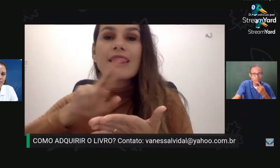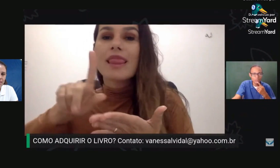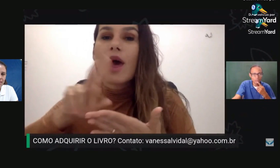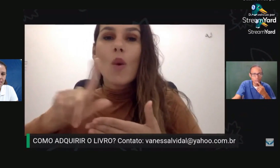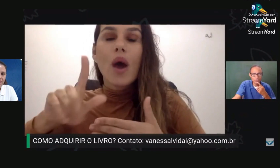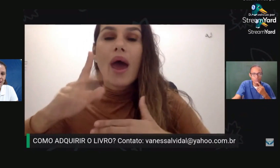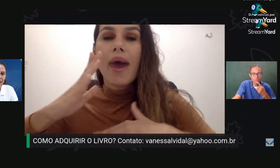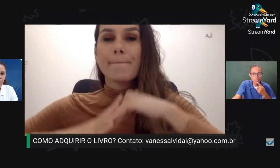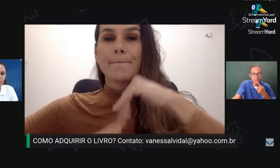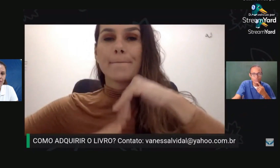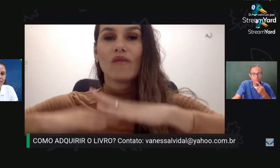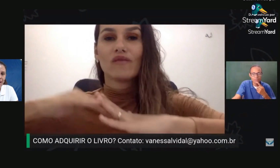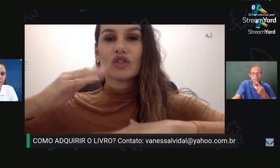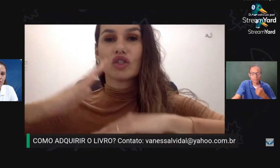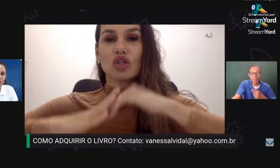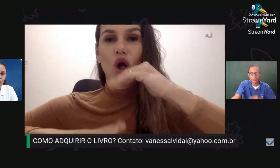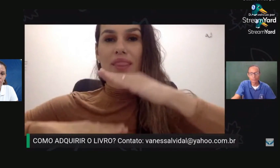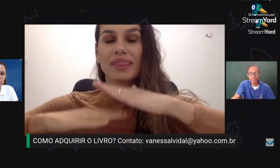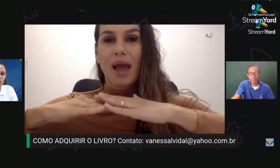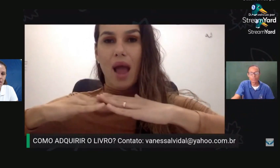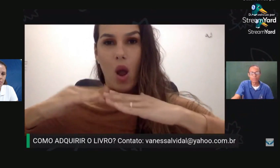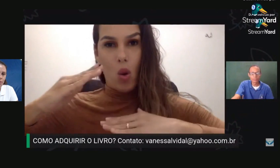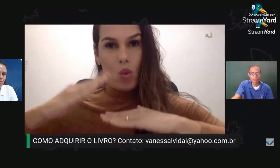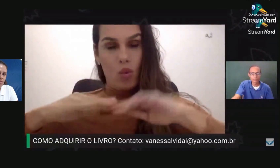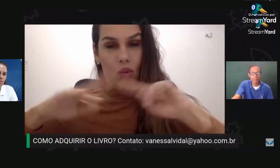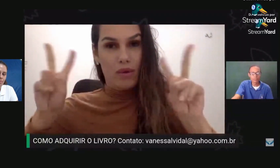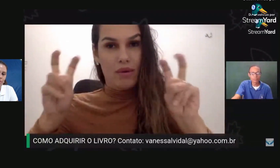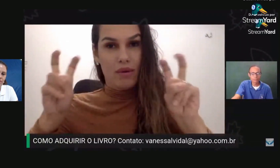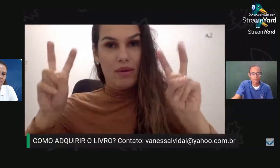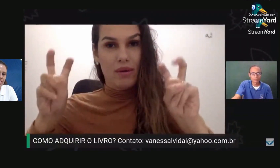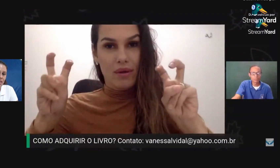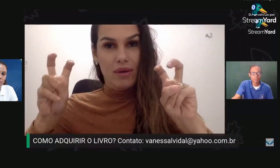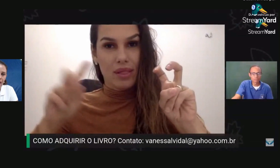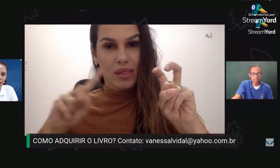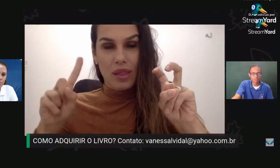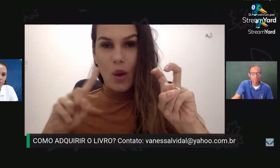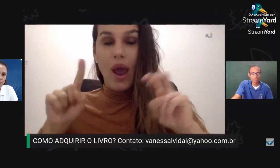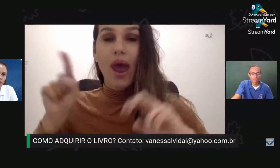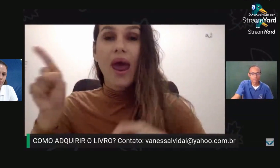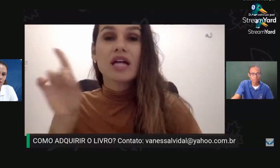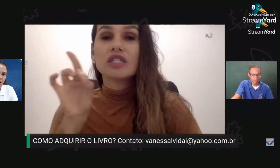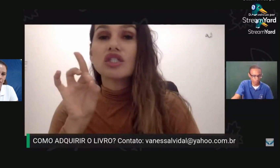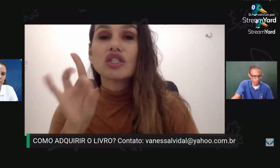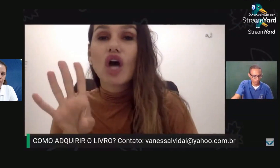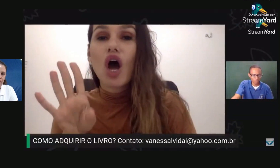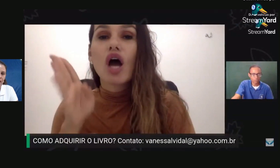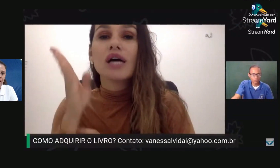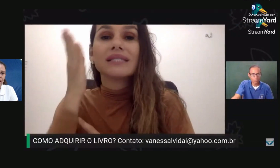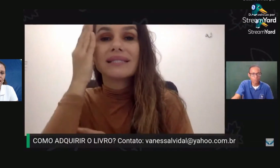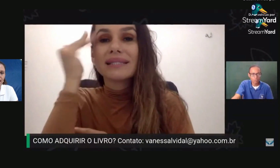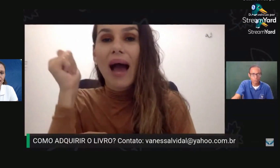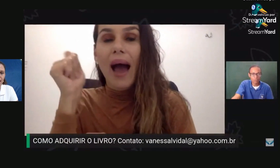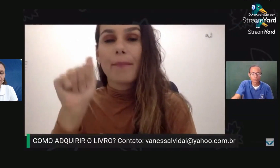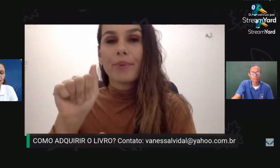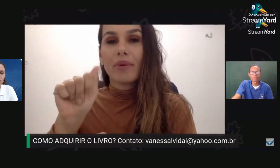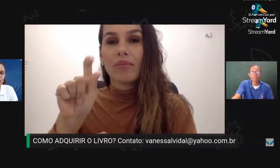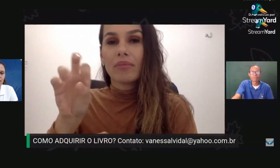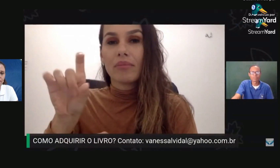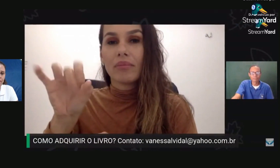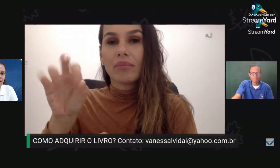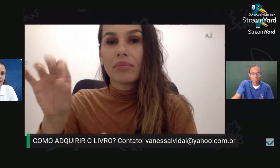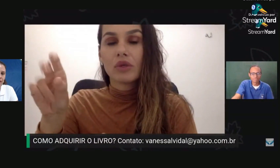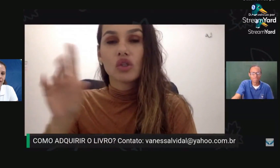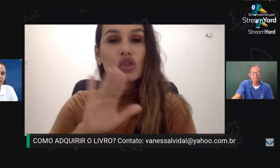então, o intérprete não tinha proficiência, ele não era profissional. Ele